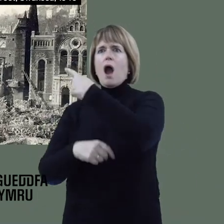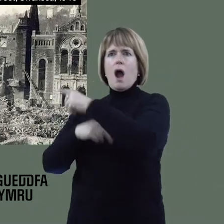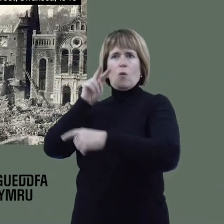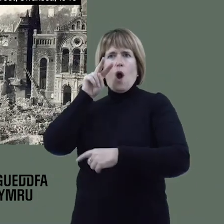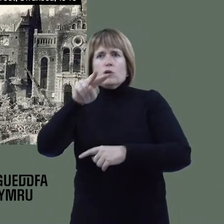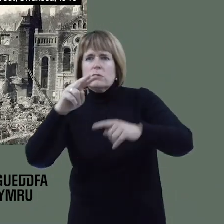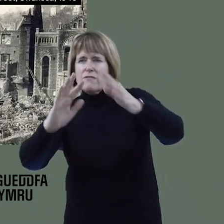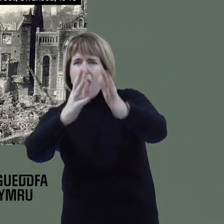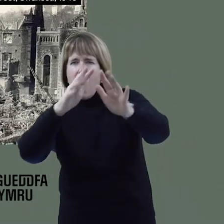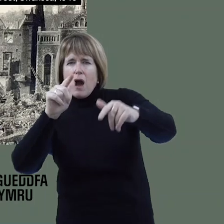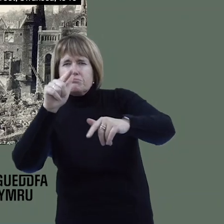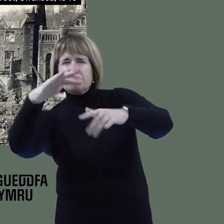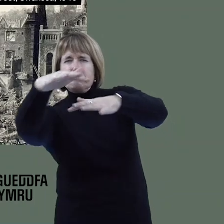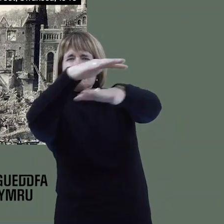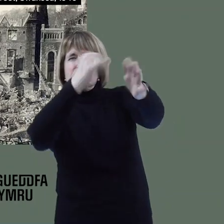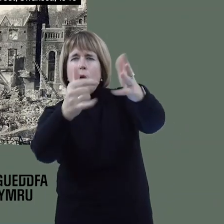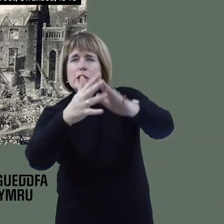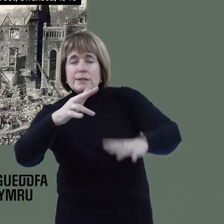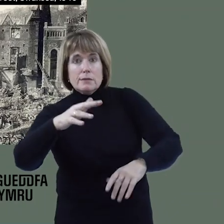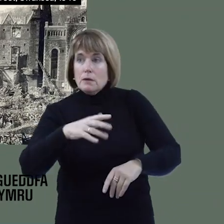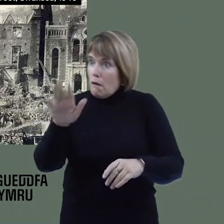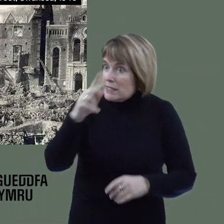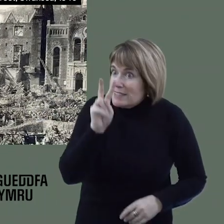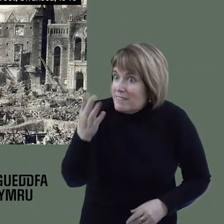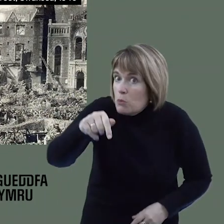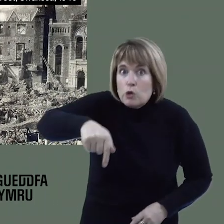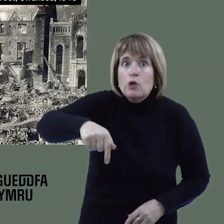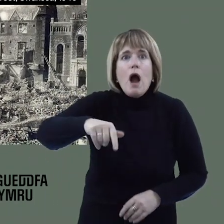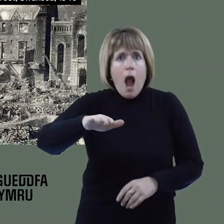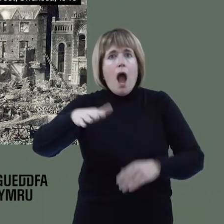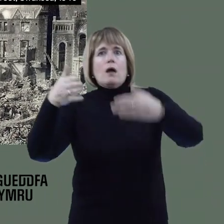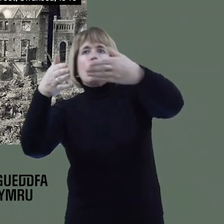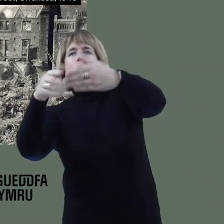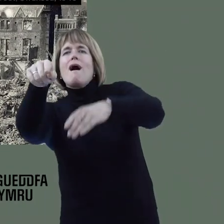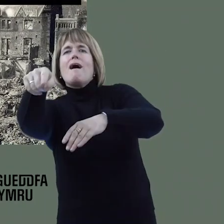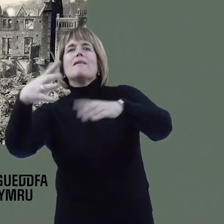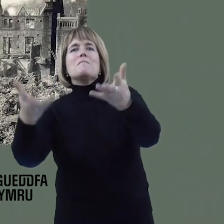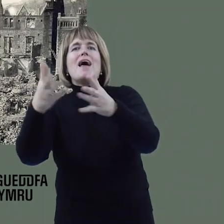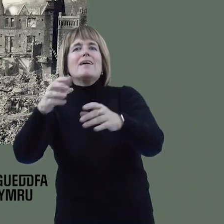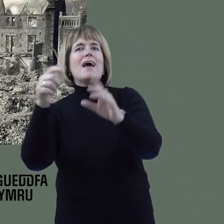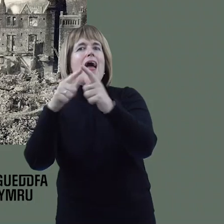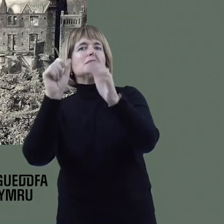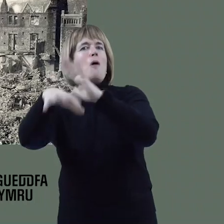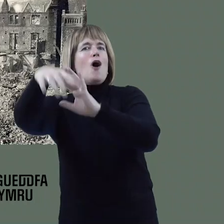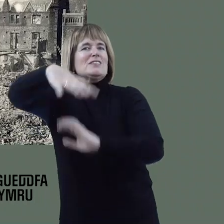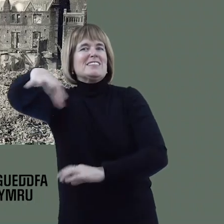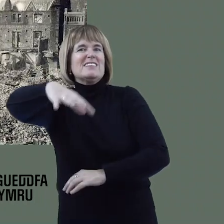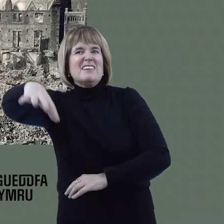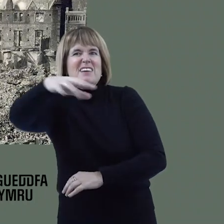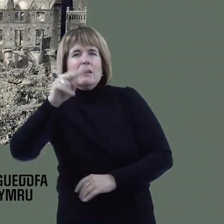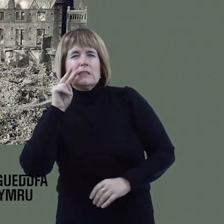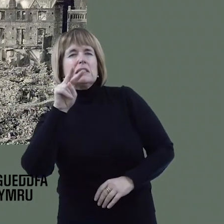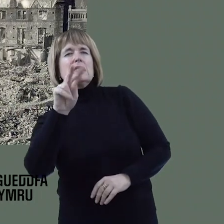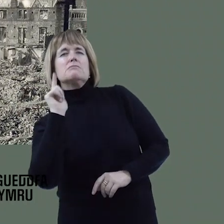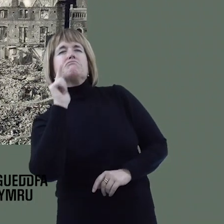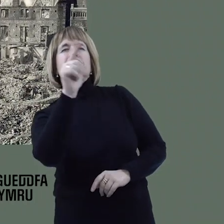yn obran yn y Bertywer bara. O'ch chi'n gweld na fan hyn? Wel, lawr o'r cornel fyna, a pwys y bost o'n i'n chwilio bach o glaw